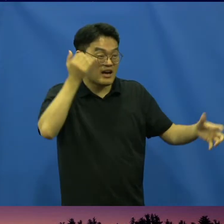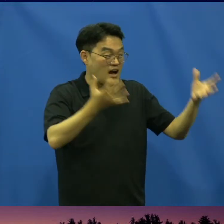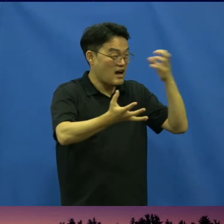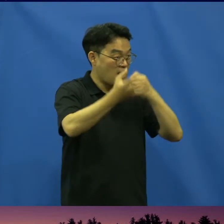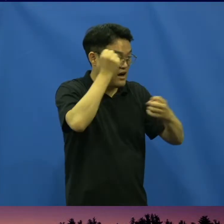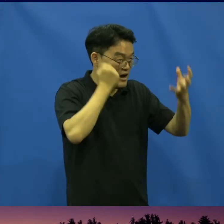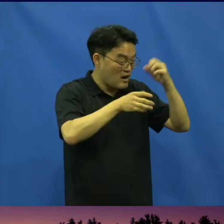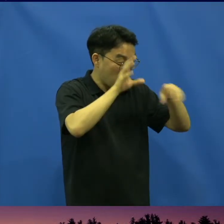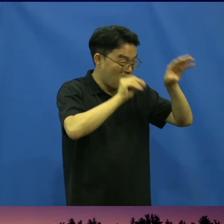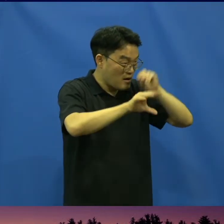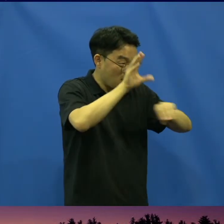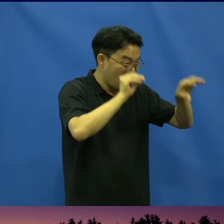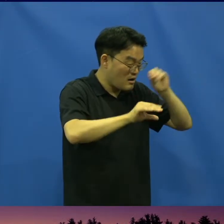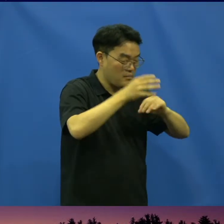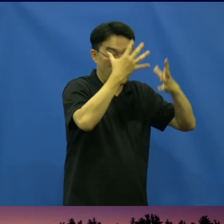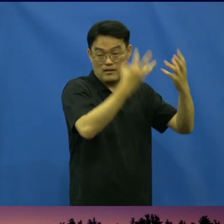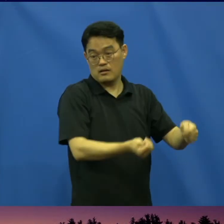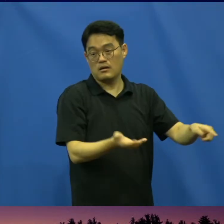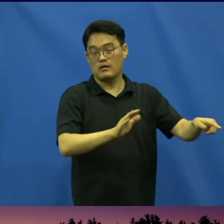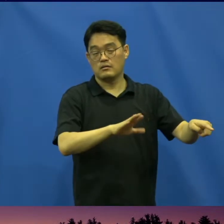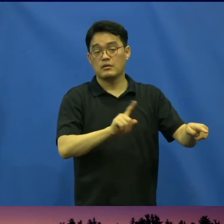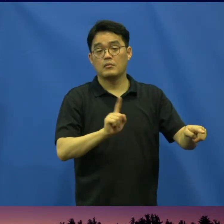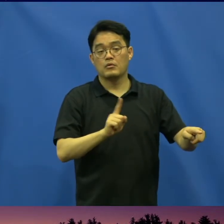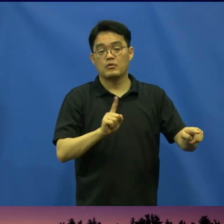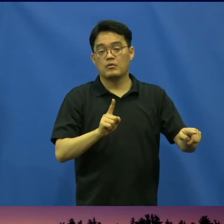성찰이 없어. 깊이 생각하지 않아요.